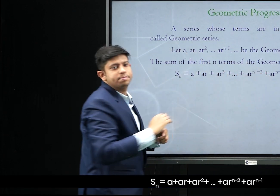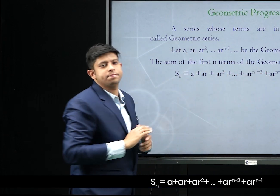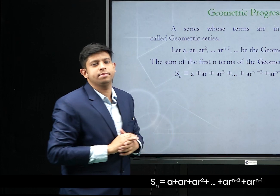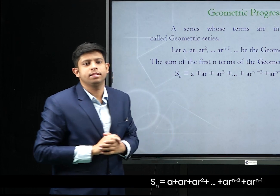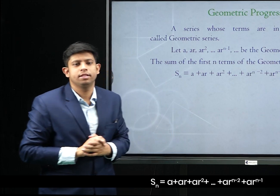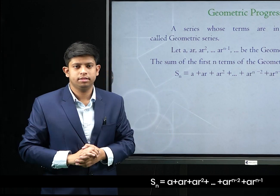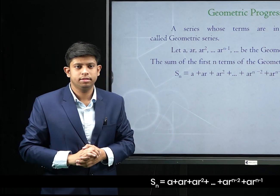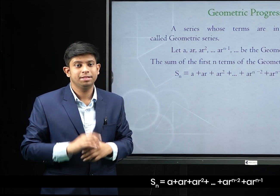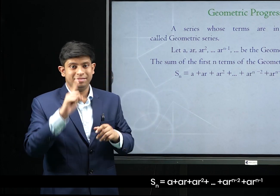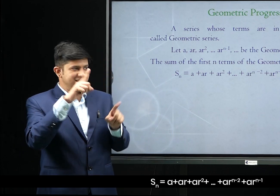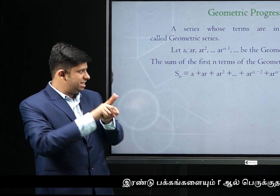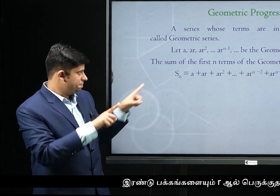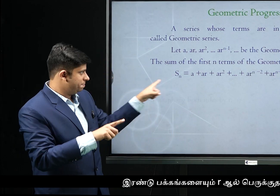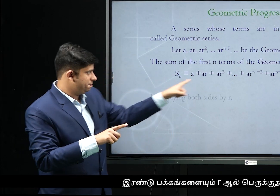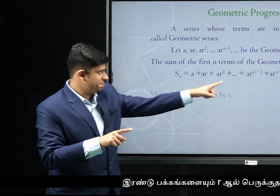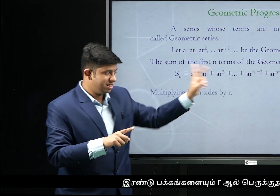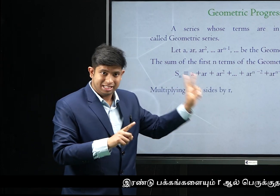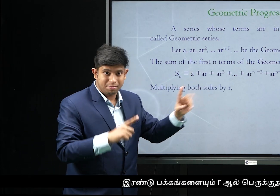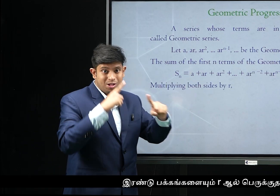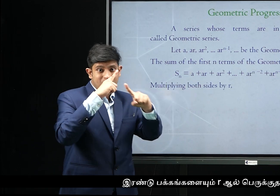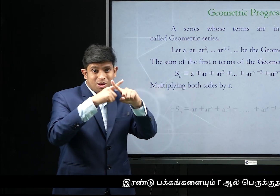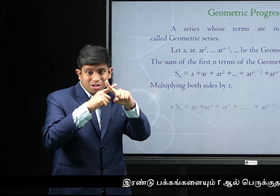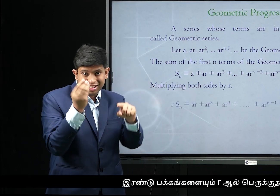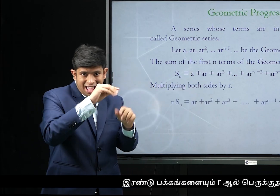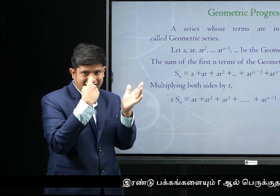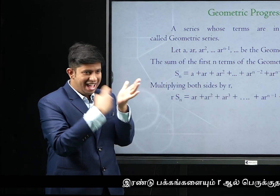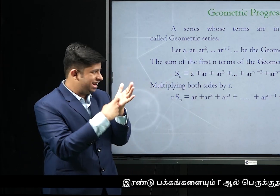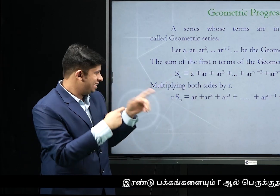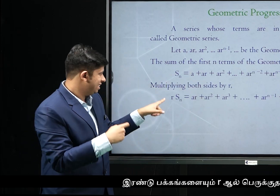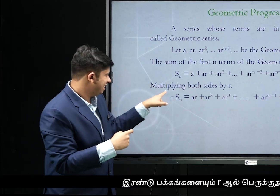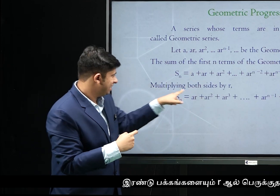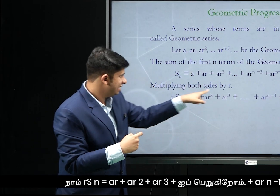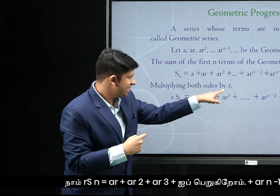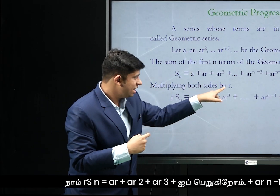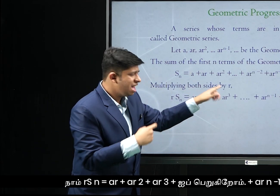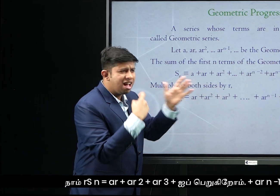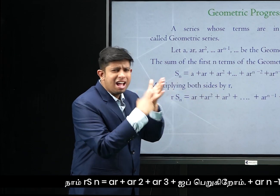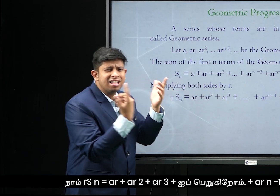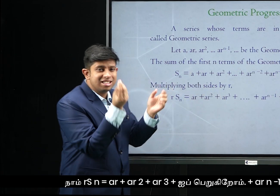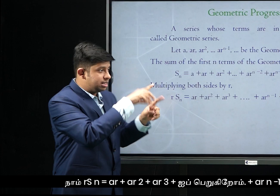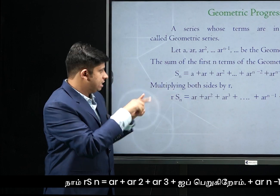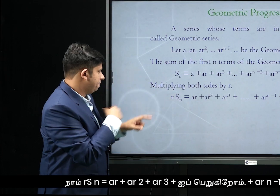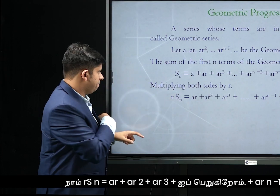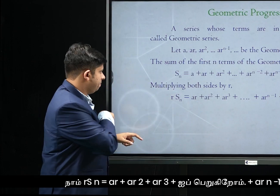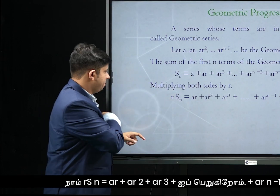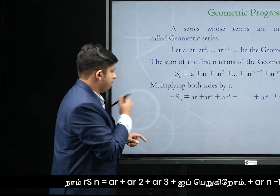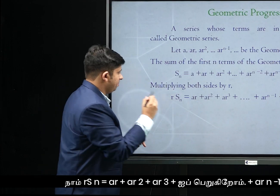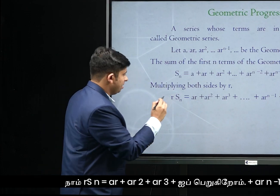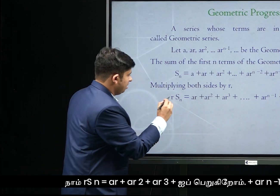1. இரண்டு பக்கங்களையும் r ஆல் பெருக்குதல். நாம் rs கீழிலக்கு n